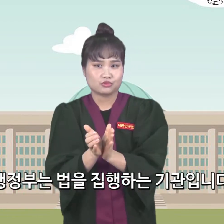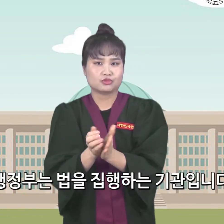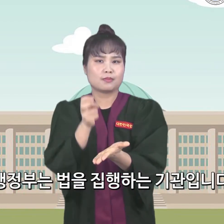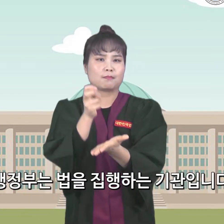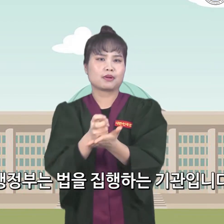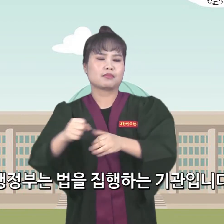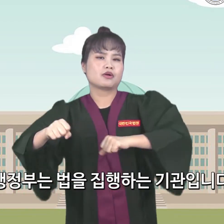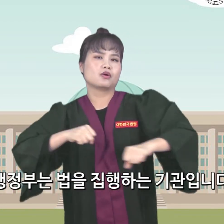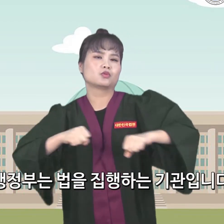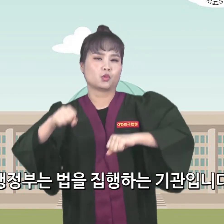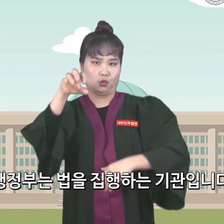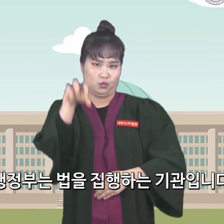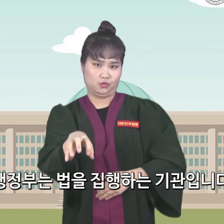법을 집행하는 기관입니다.